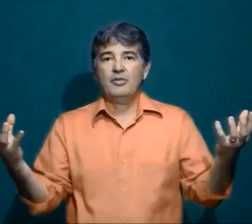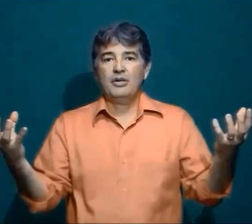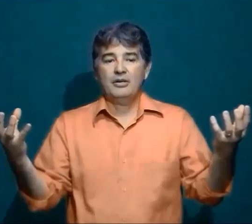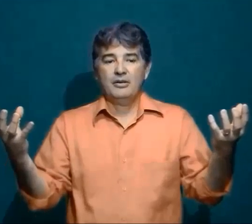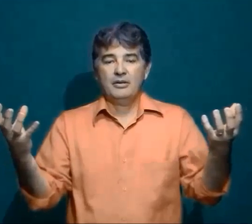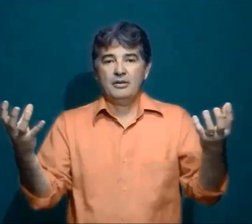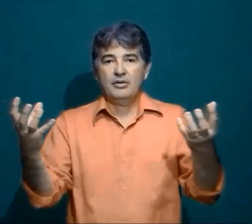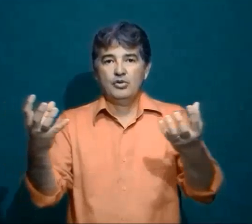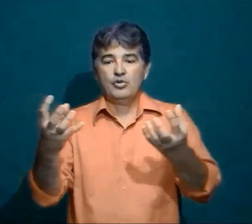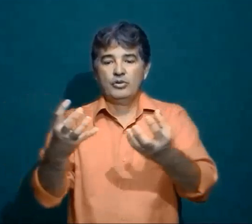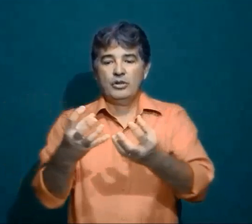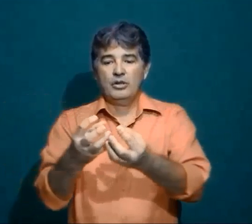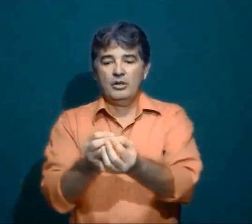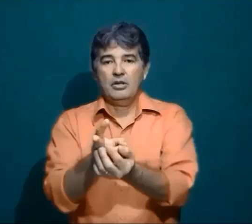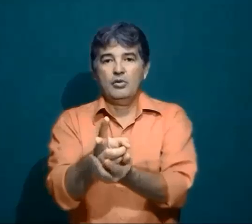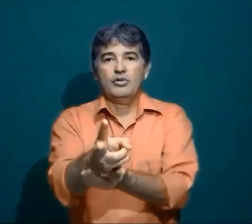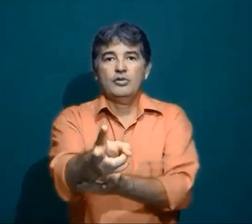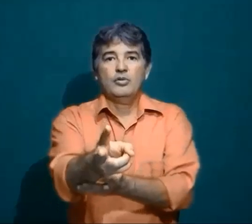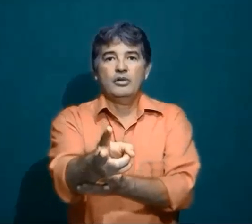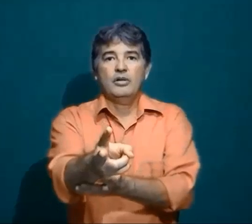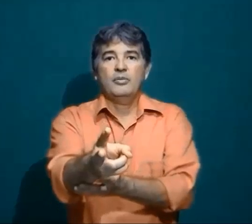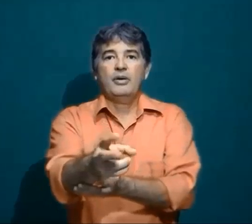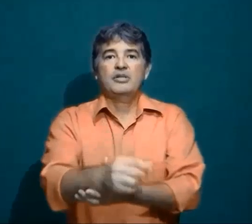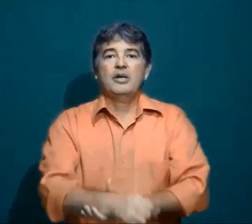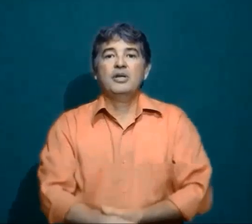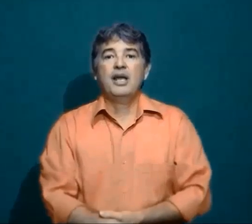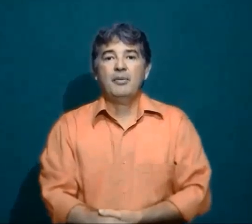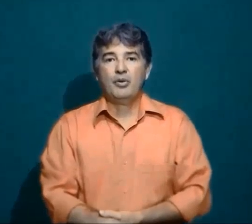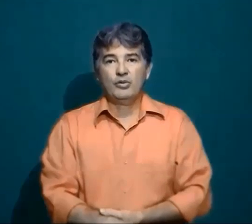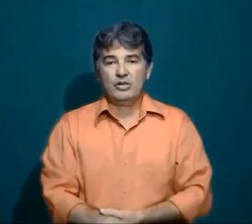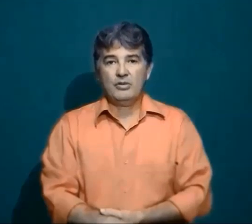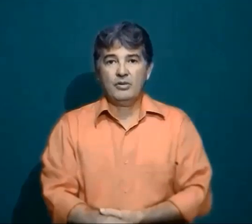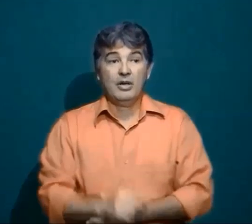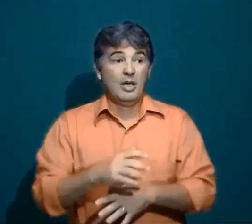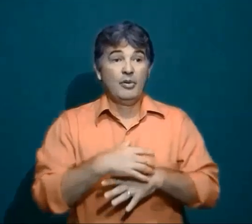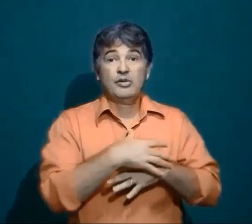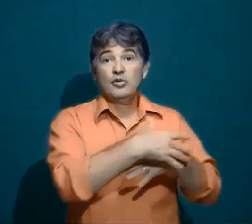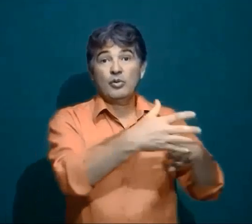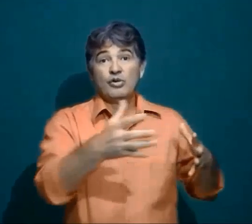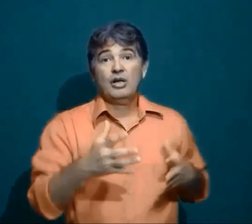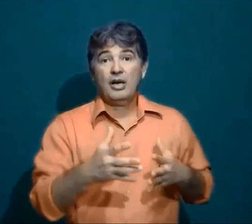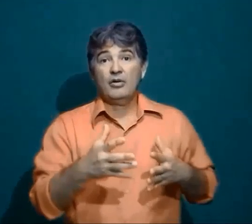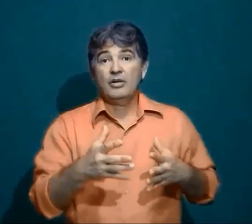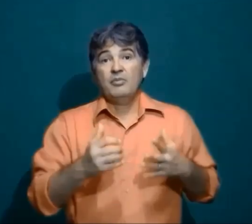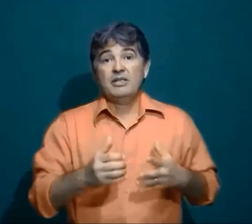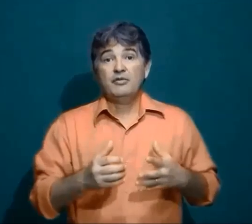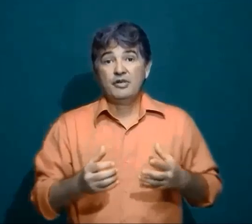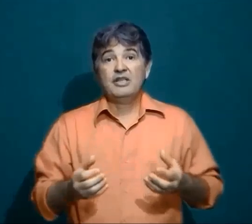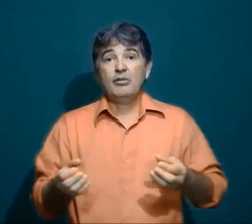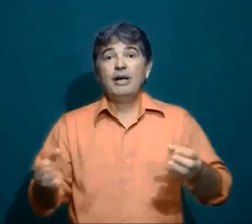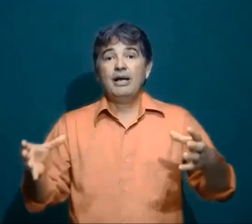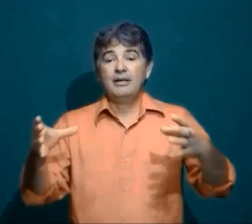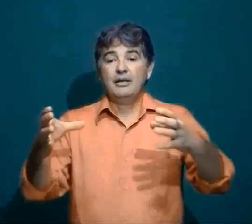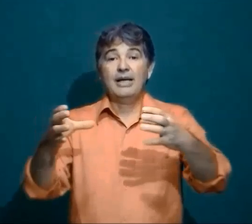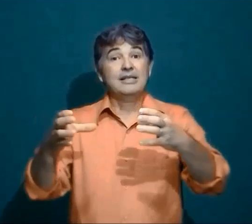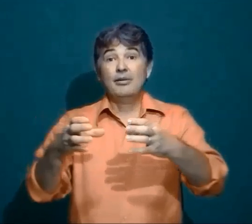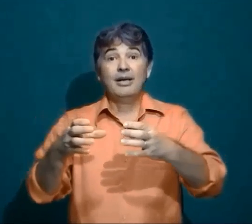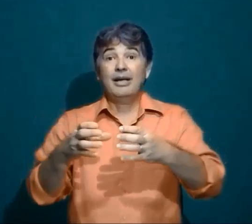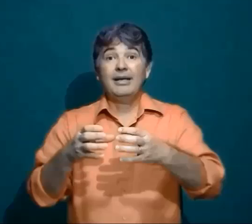fêmea, junta e continua. Para o sinal de reprodução. Reprodução de modo geral. Mas se fosse celular, a célula